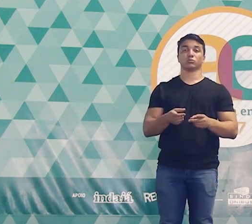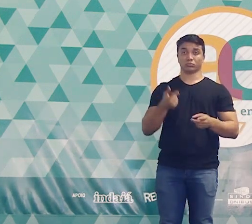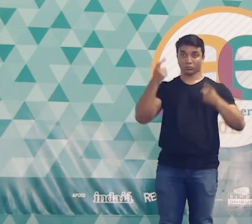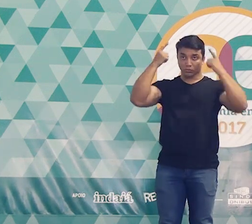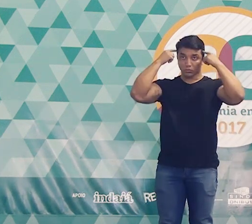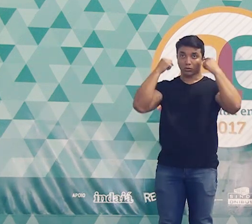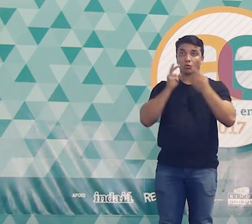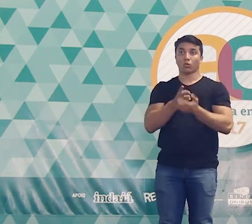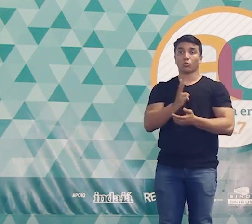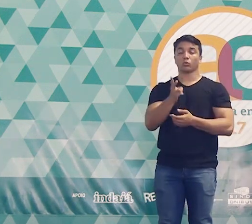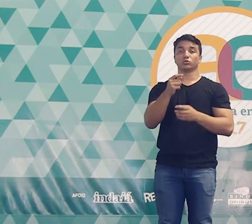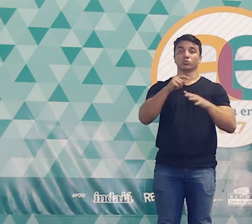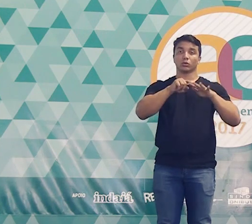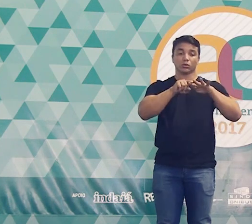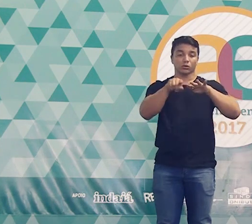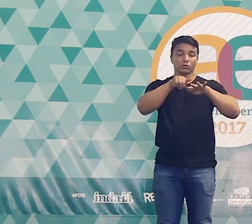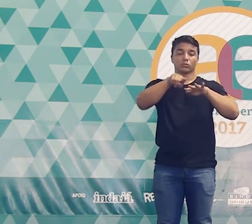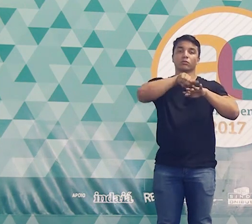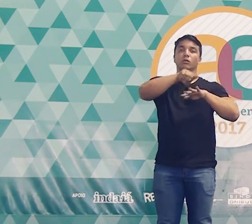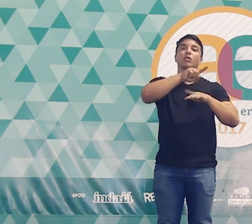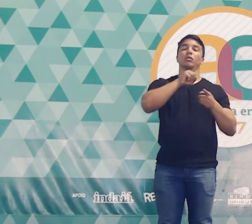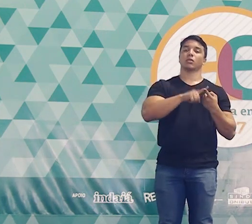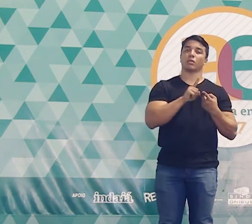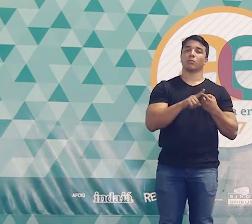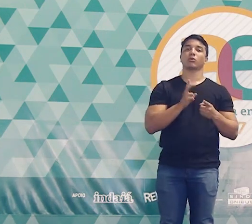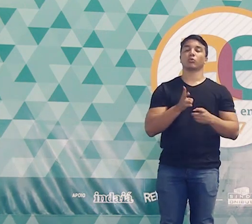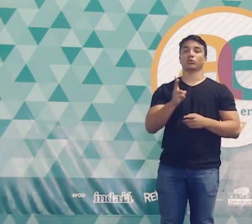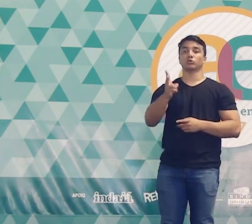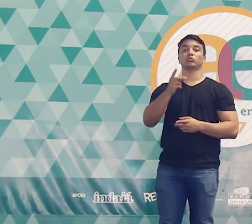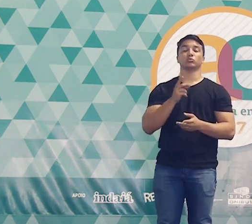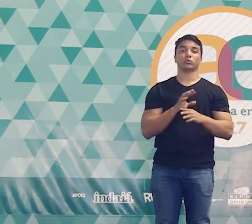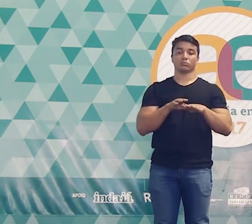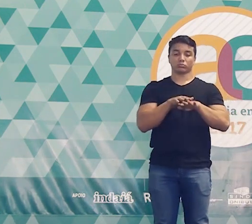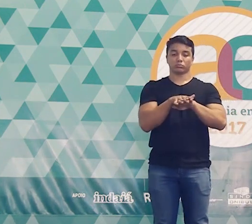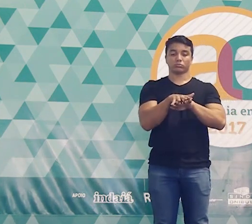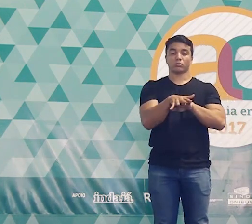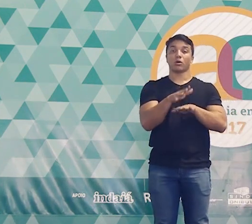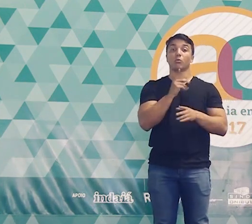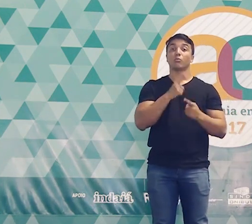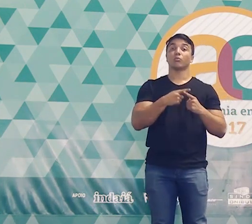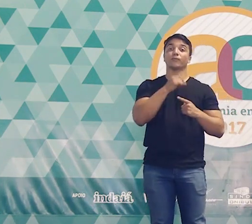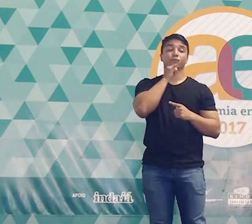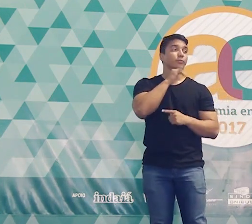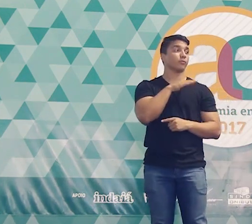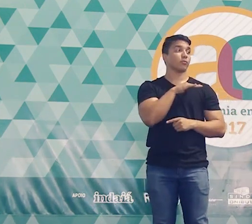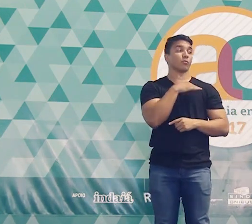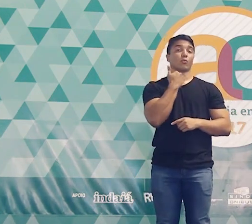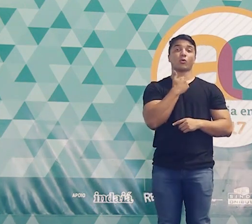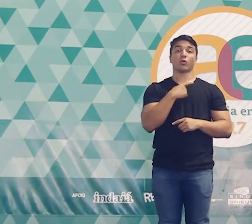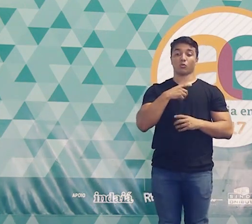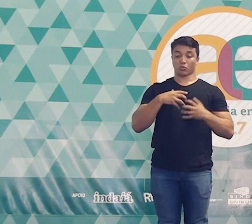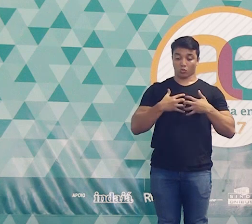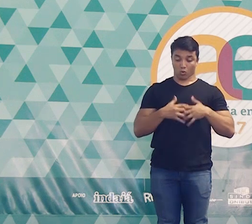o cabelo e unhas crescem por um tempo, porque quando a pessoa morre, o que morre